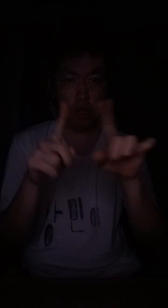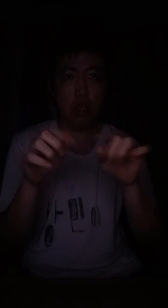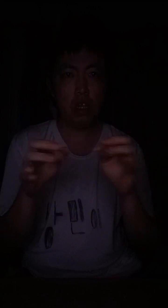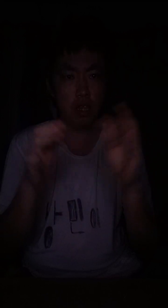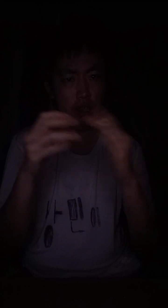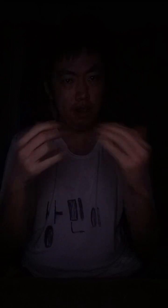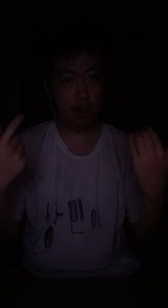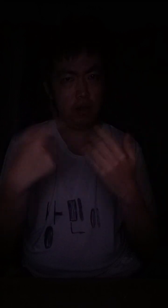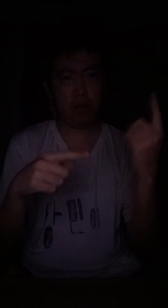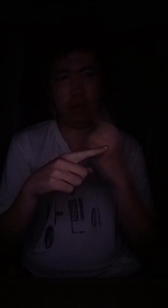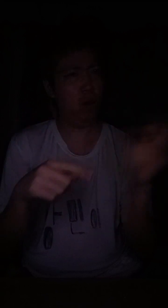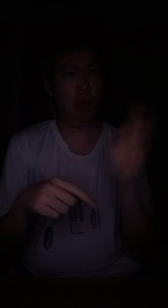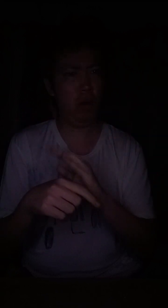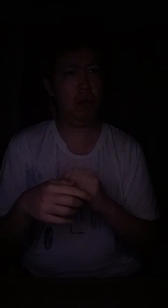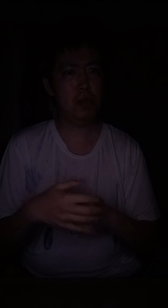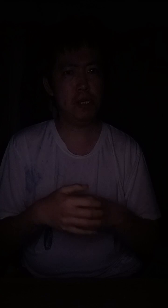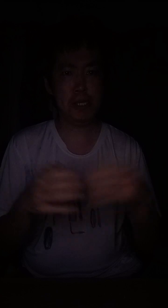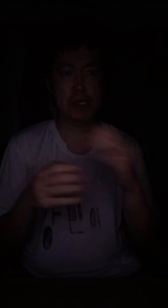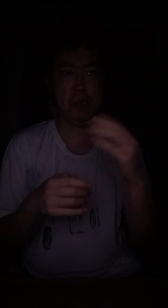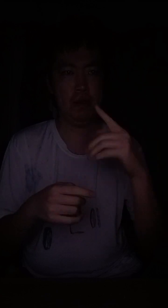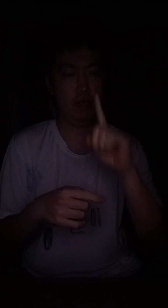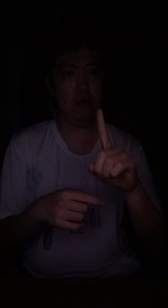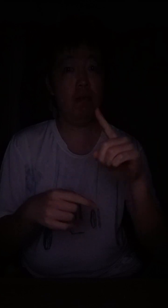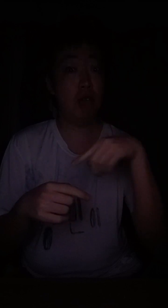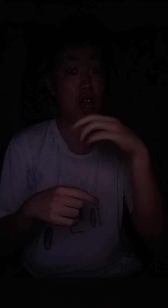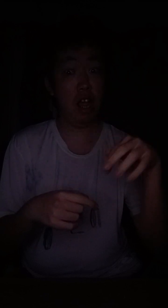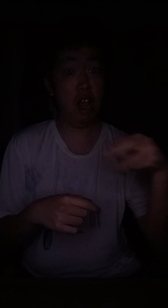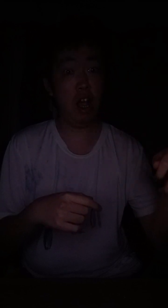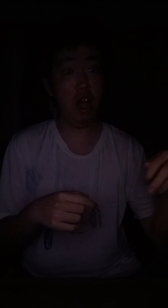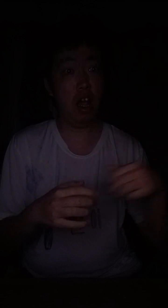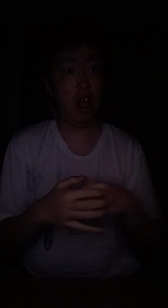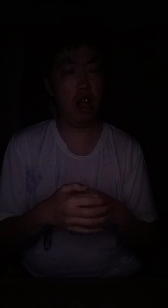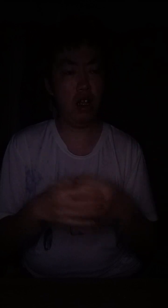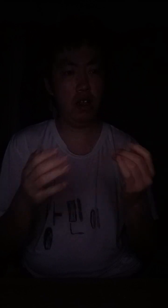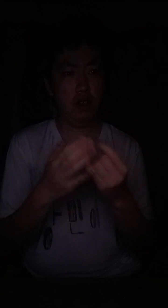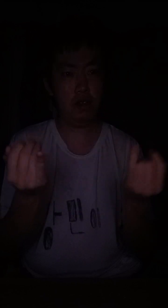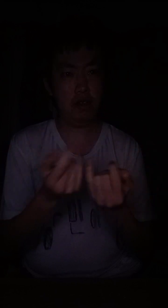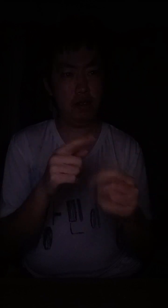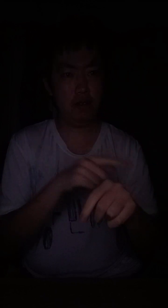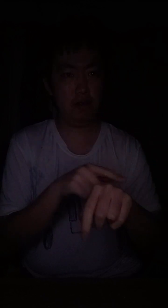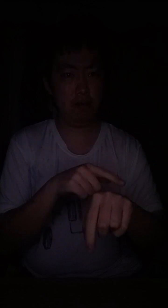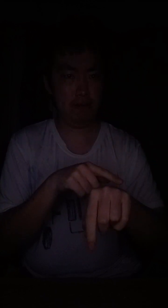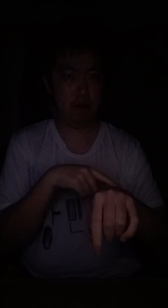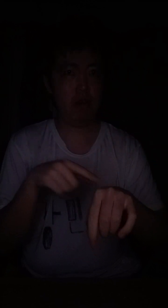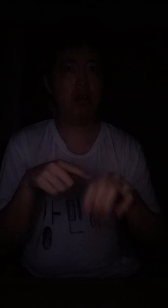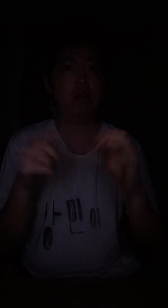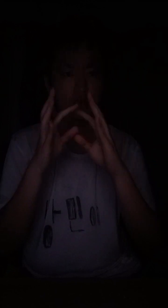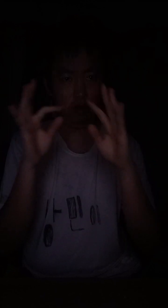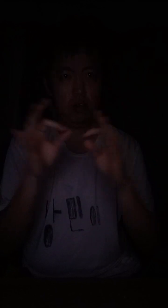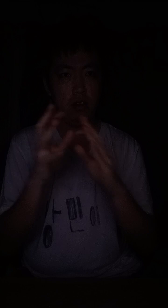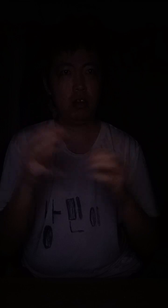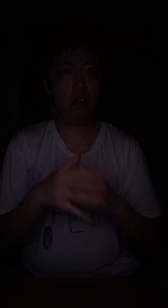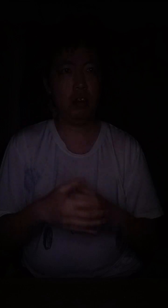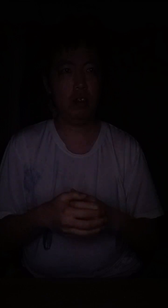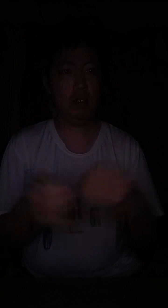제 동영상이 없다 보니까 안 했다고 한 번 말하다가 경찰이 이거 포렌식하면 다 나온다 얘기해라 했을 때는 아무 말 안 하고